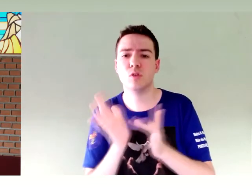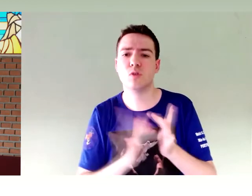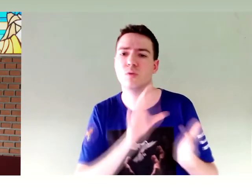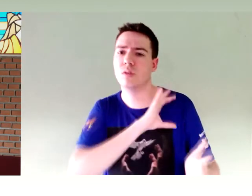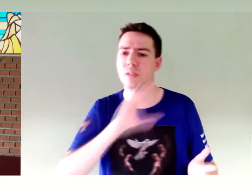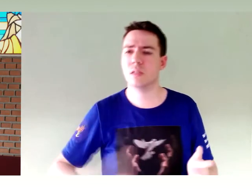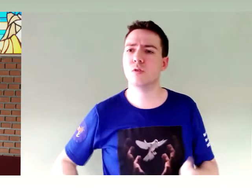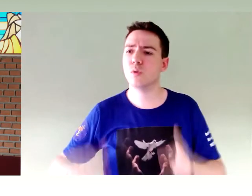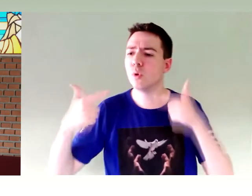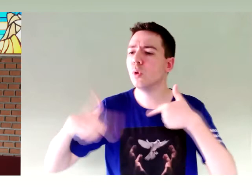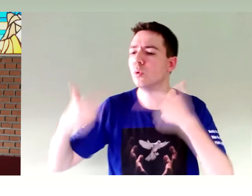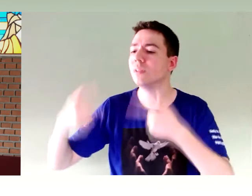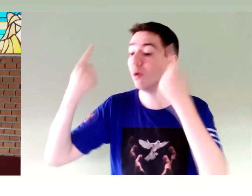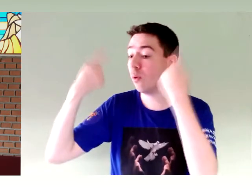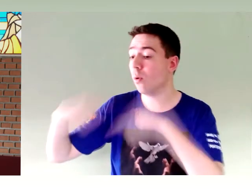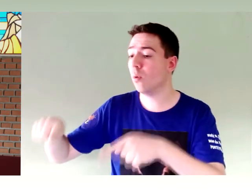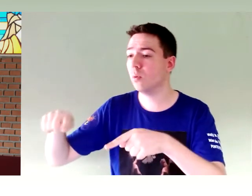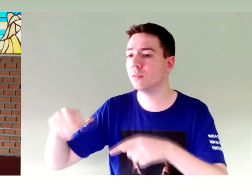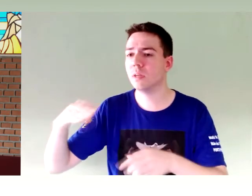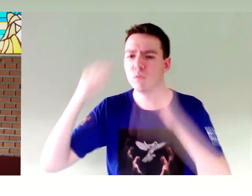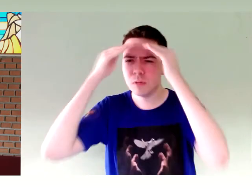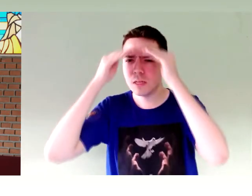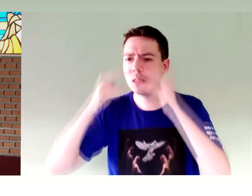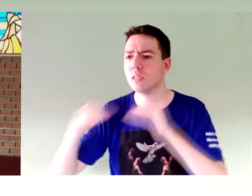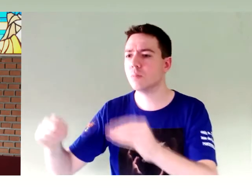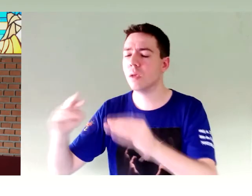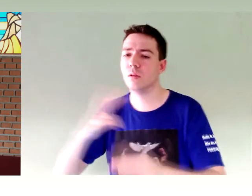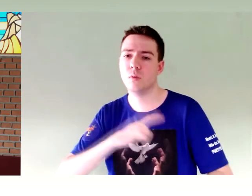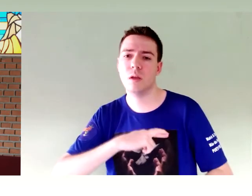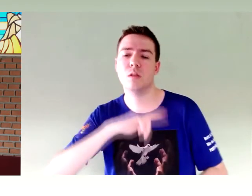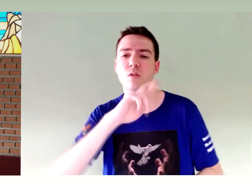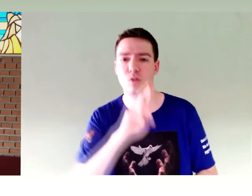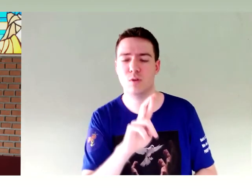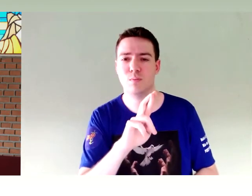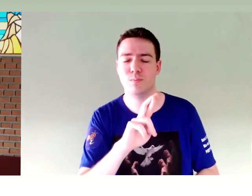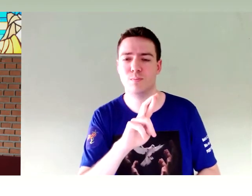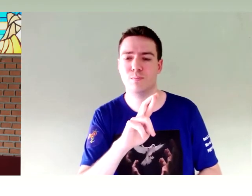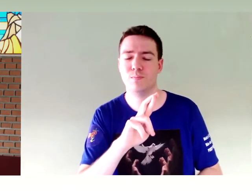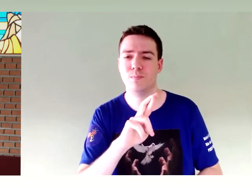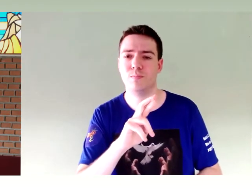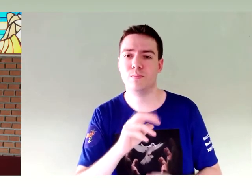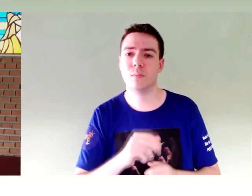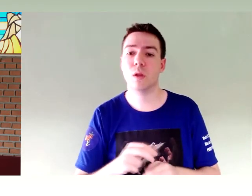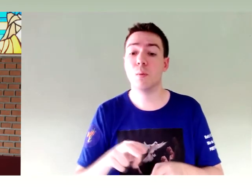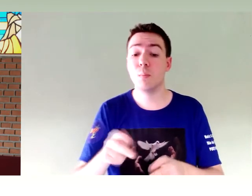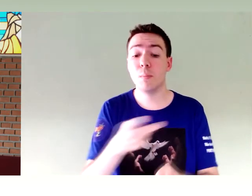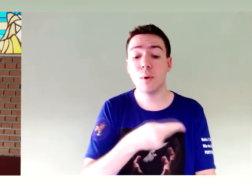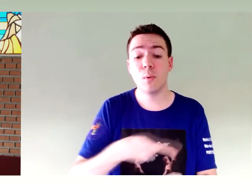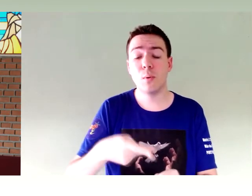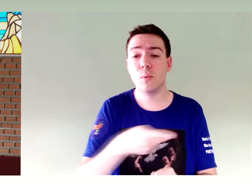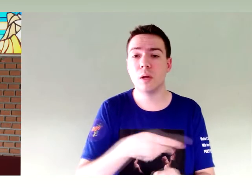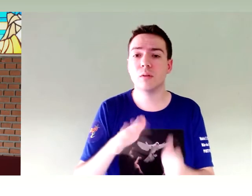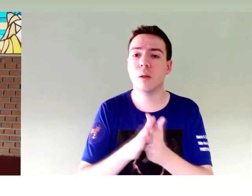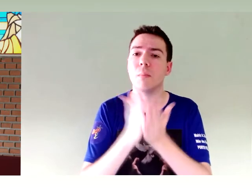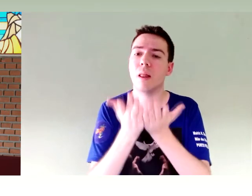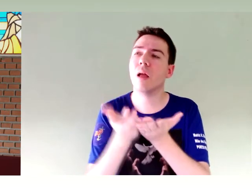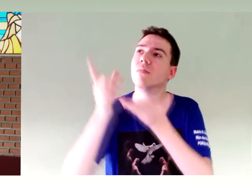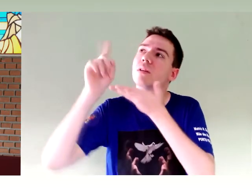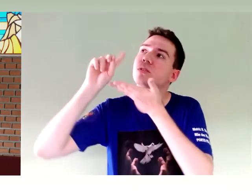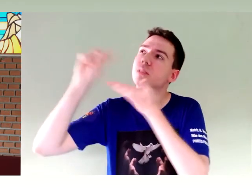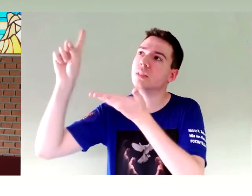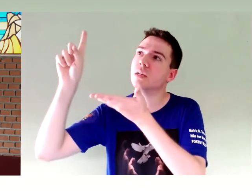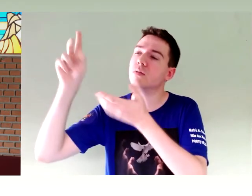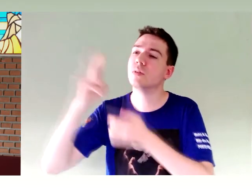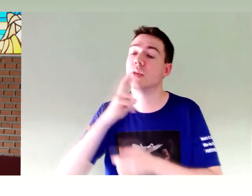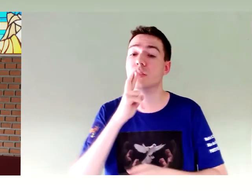a intolerância religiosa e os fundamentalismos, buscando na própria Bíblia